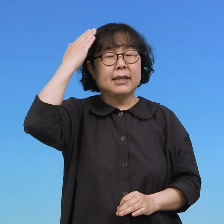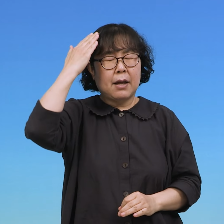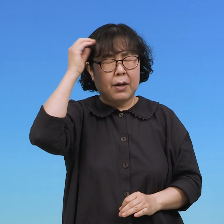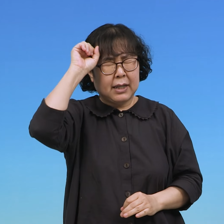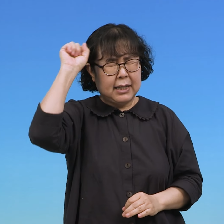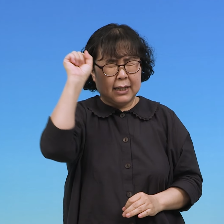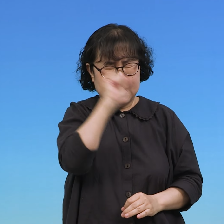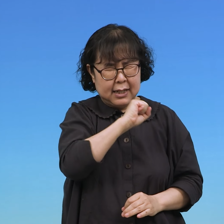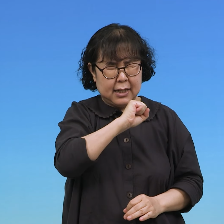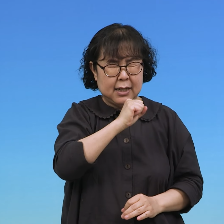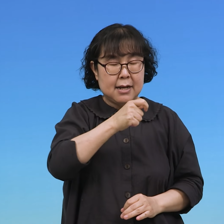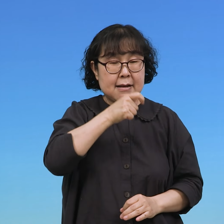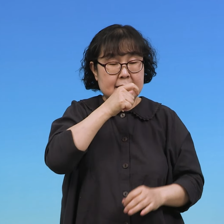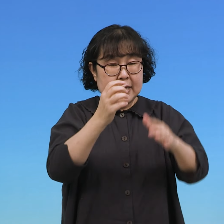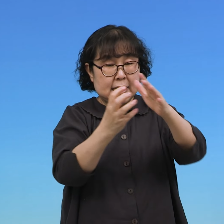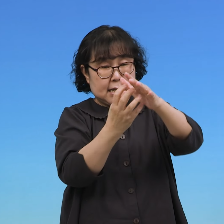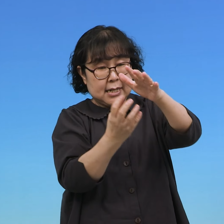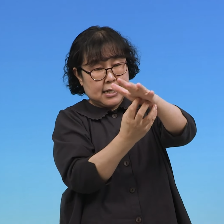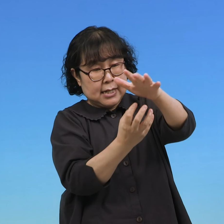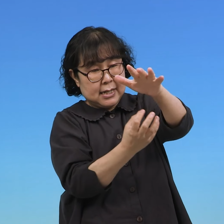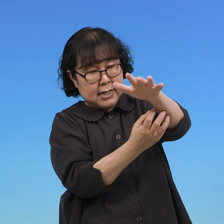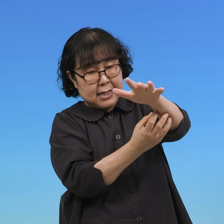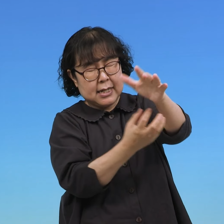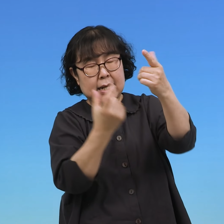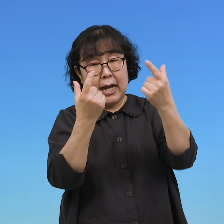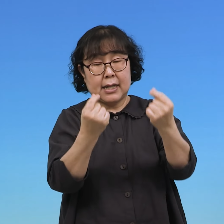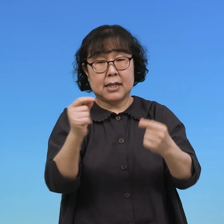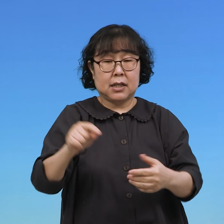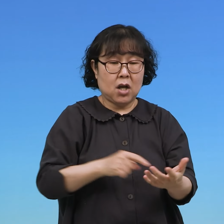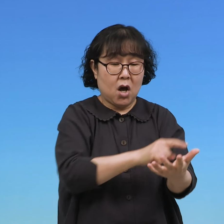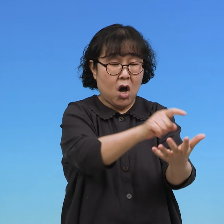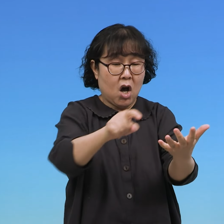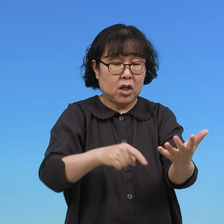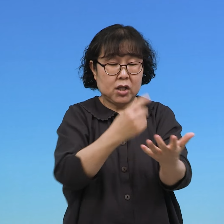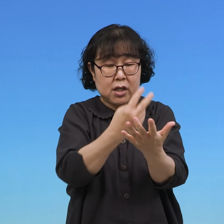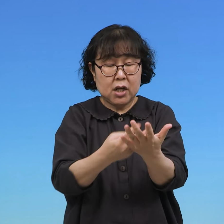새벽 이슬 같은 저들 일어나